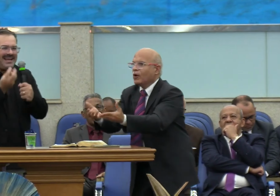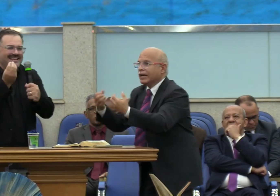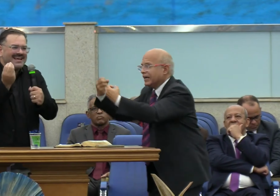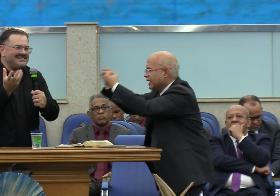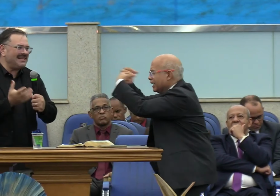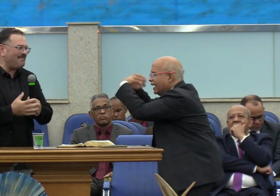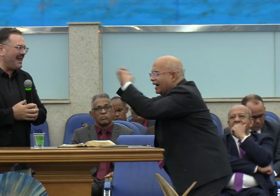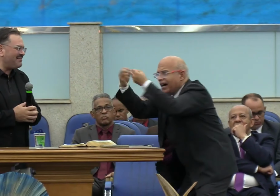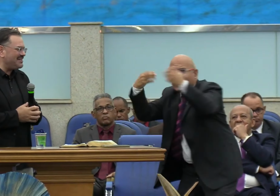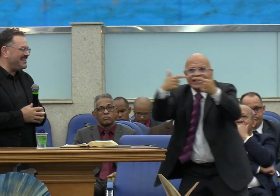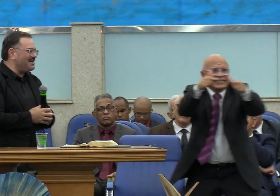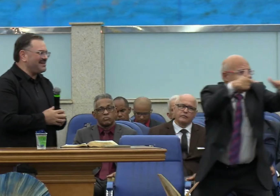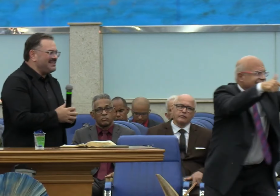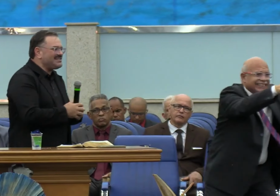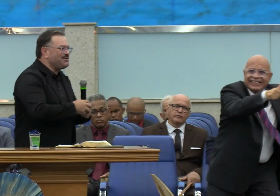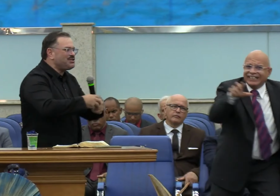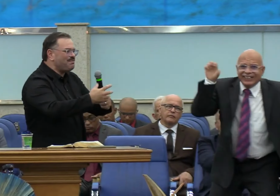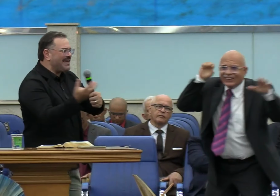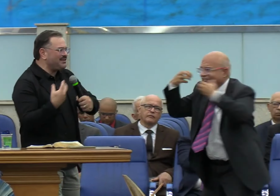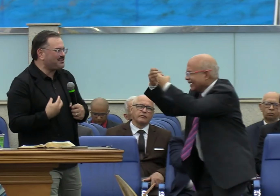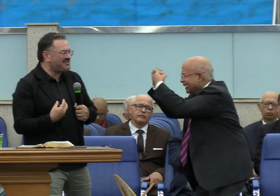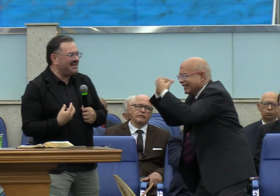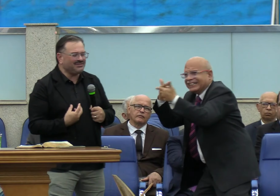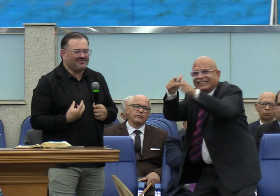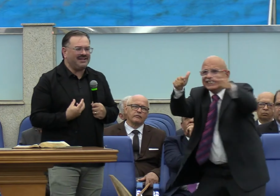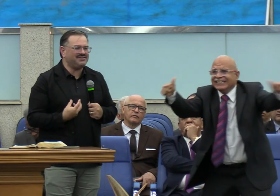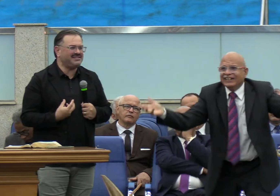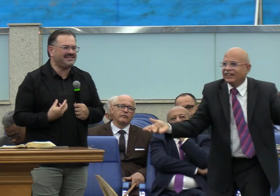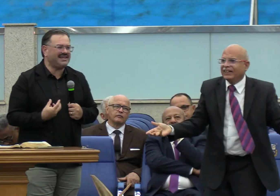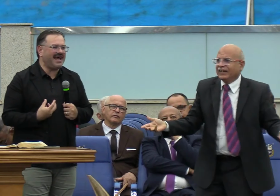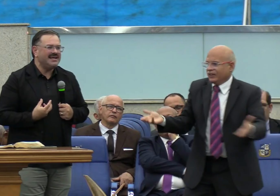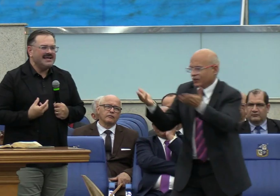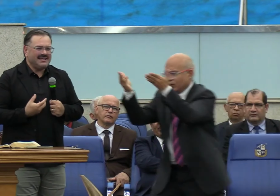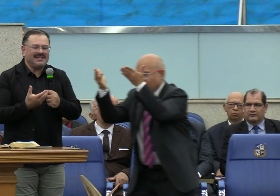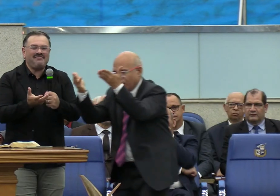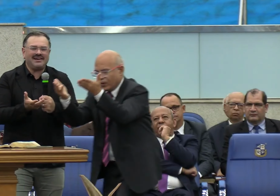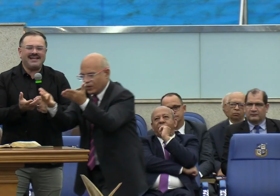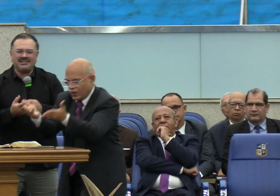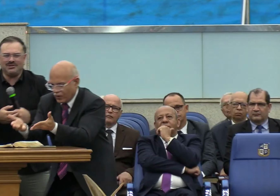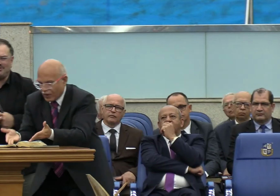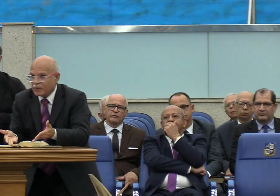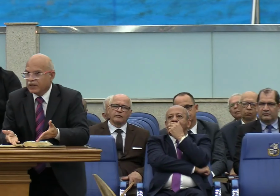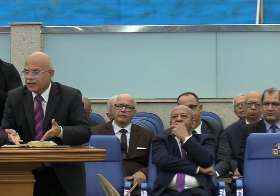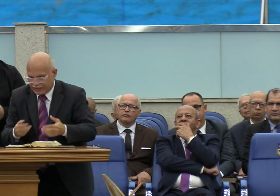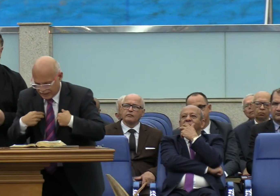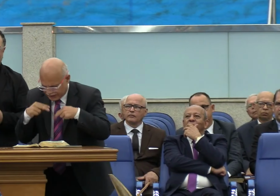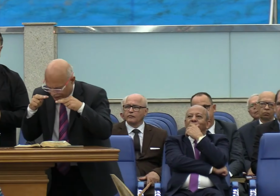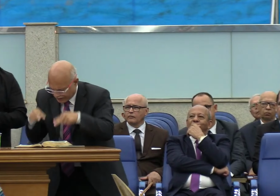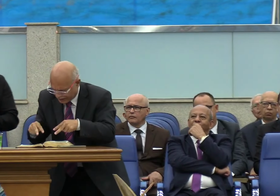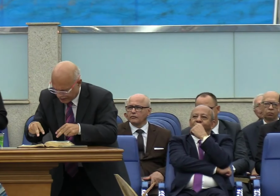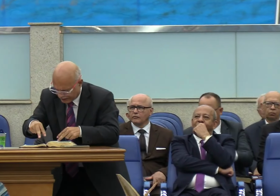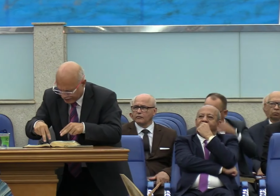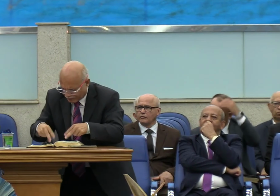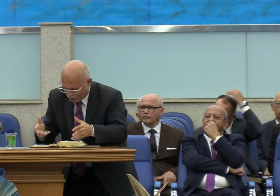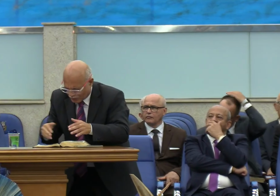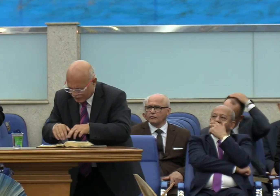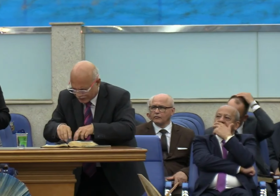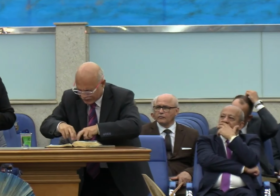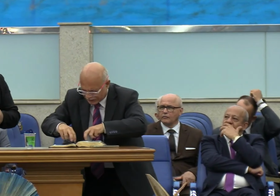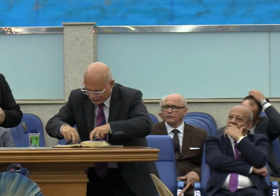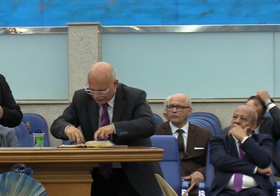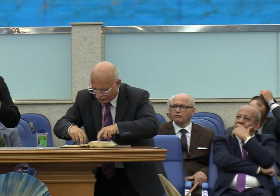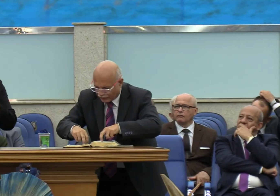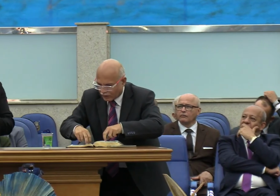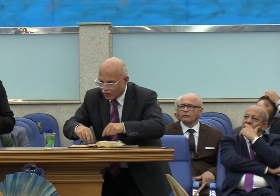Olha a riqueza da palavra de Deus. Ele diz que o Espírito Santo vai nos ensinar. E na verdade eu não tinha ninguém que me ensinasse naquela